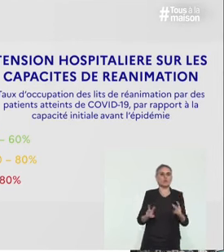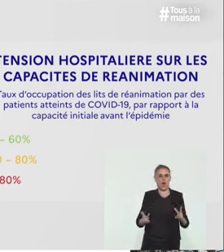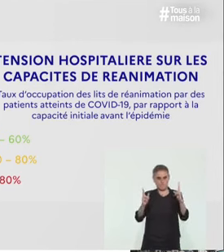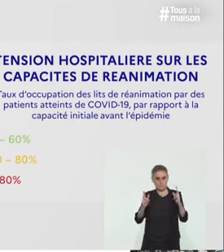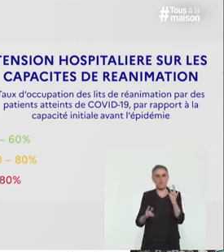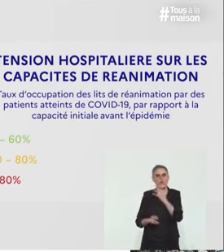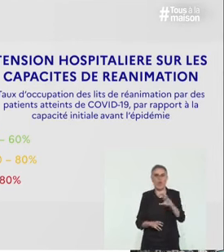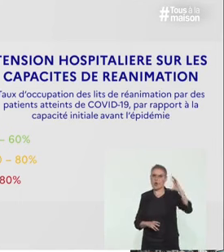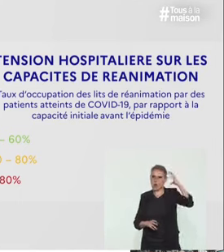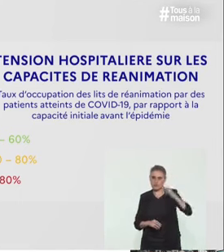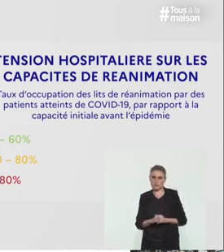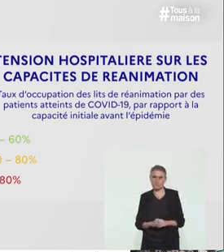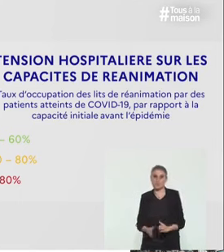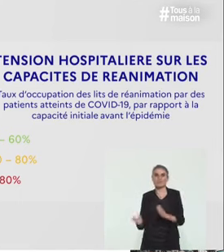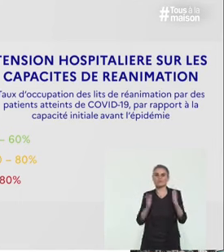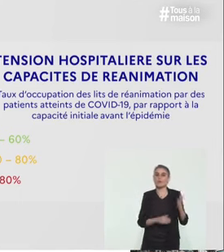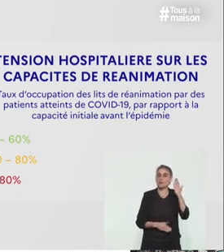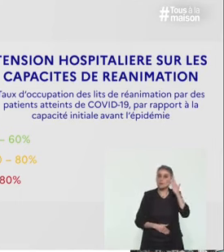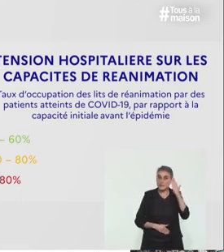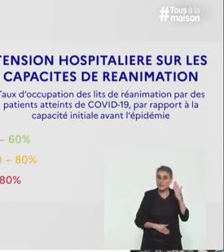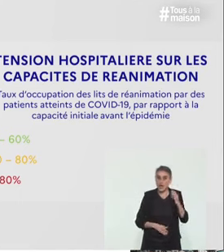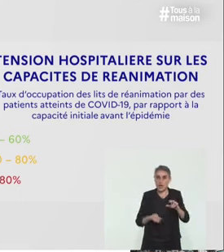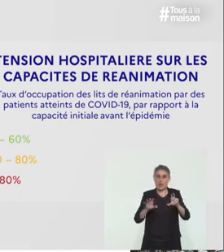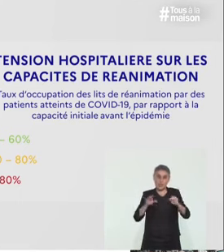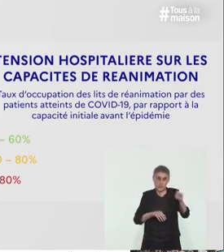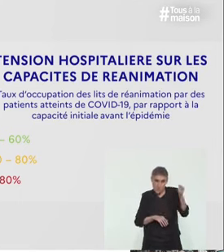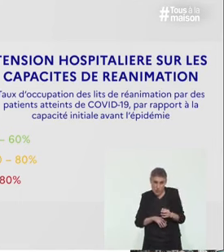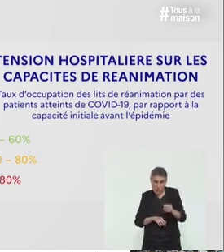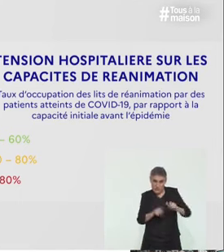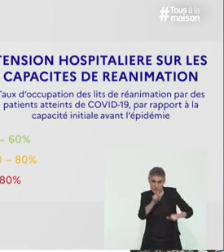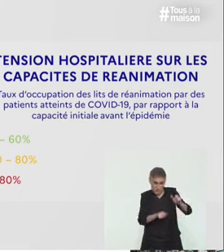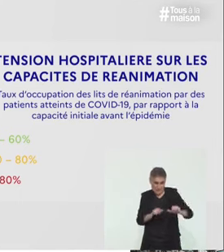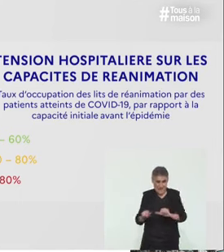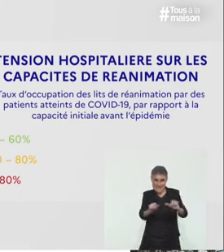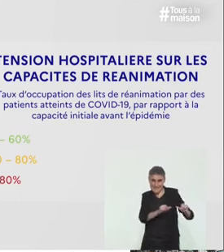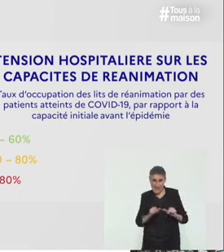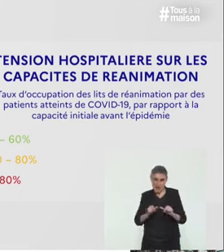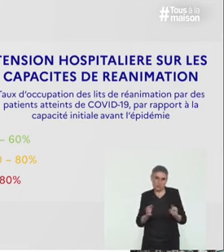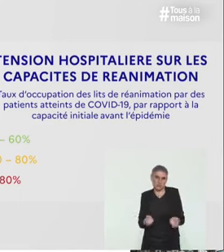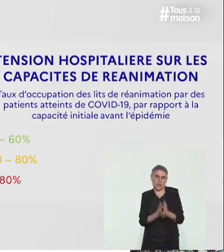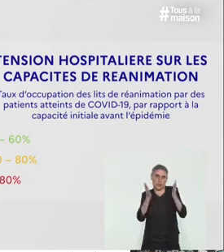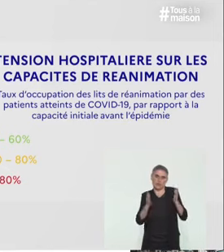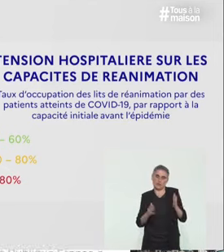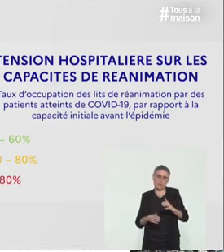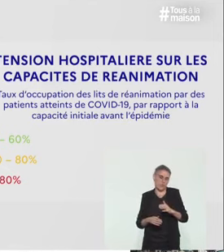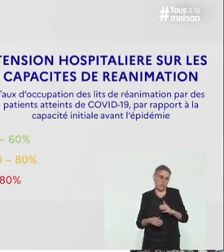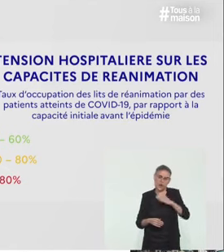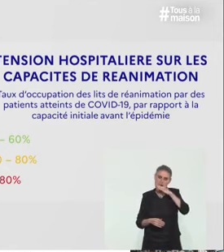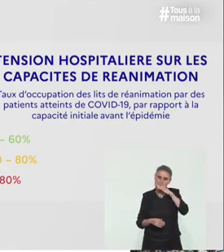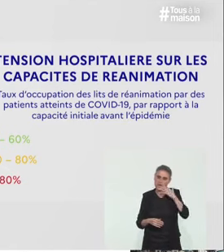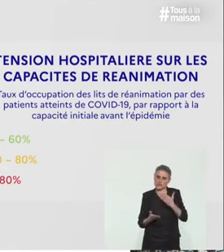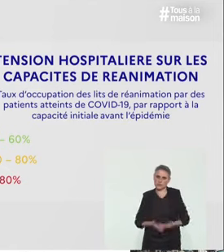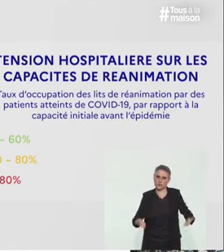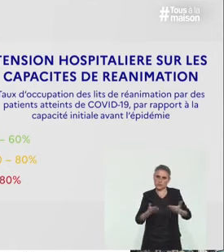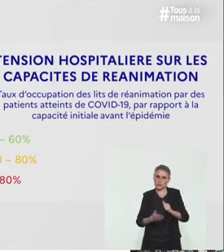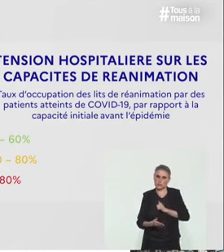une couleur orange. Et si le seuil est supérieur à 80%, ce qui est vraiment exceptionnel, la tension est alors majeure et le